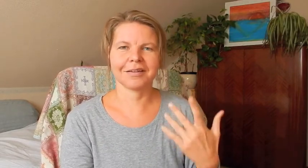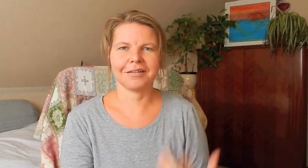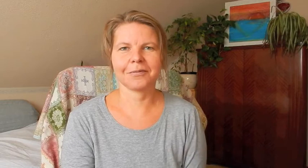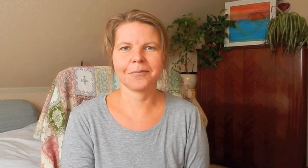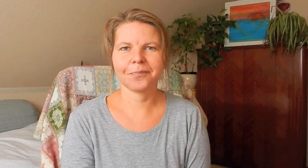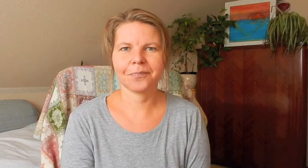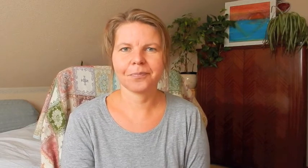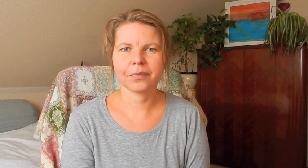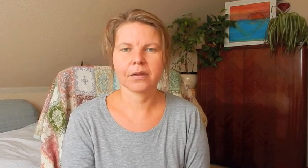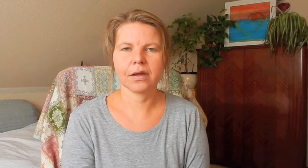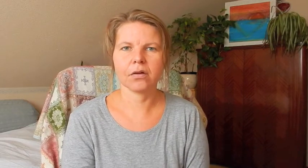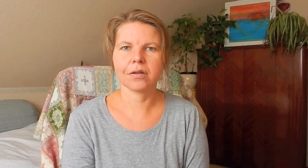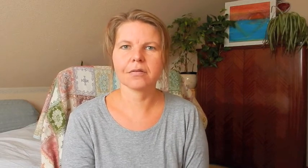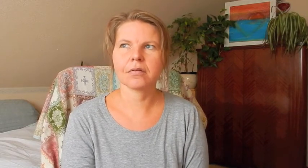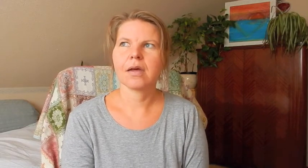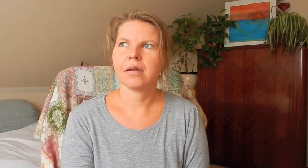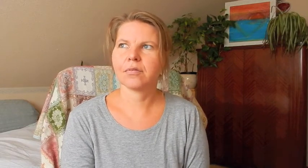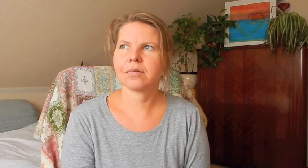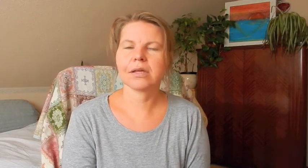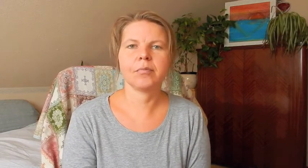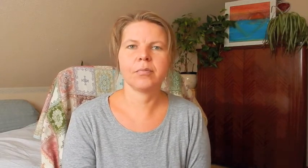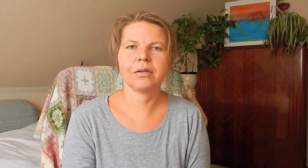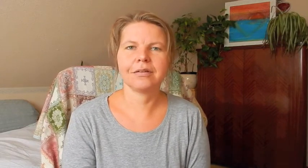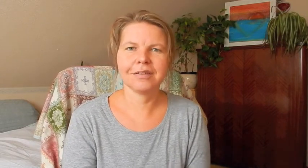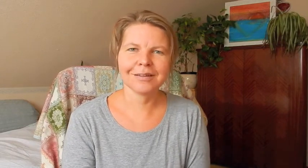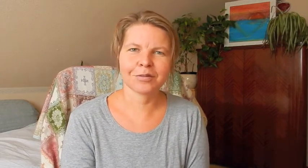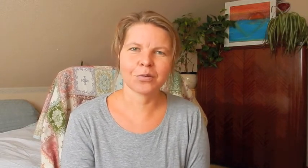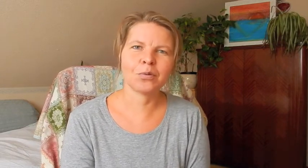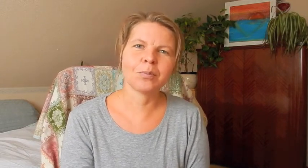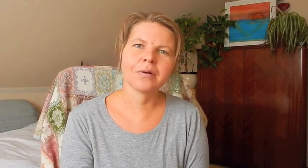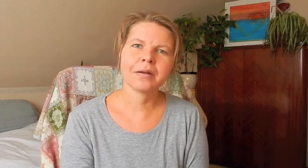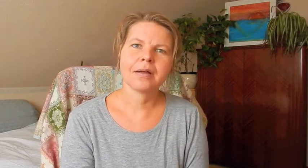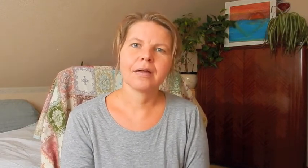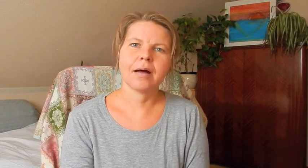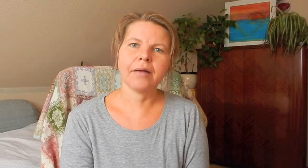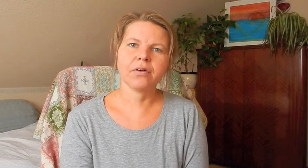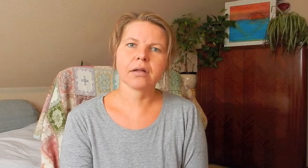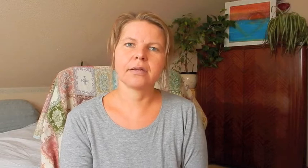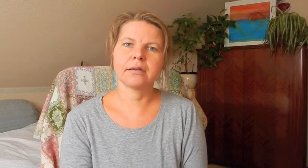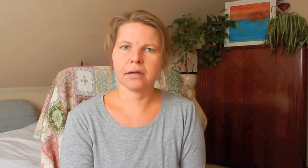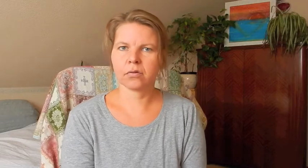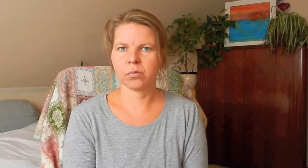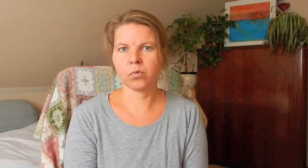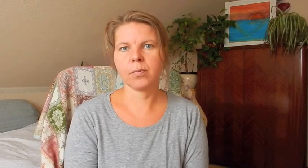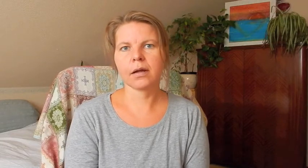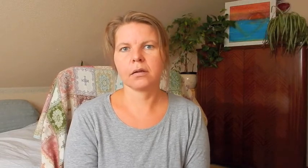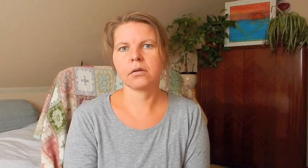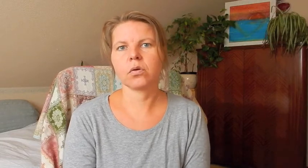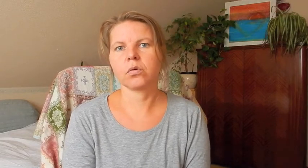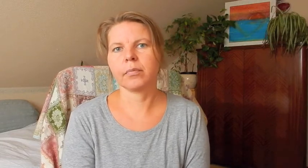Beobachterin. Ja, und das ist das, was ich halt beim Meditieren so übe, einfach die Gedanken zu beobachten und